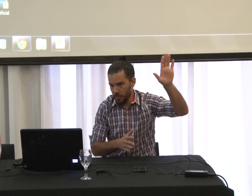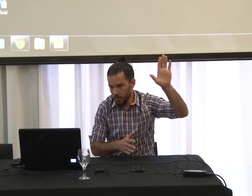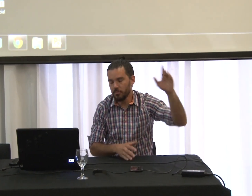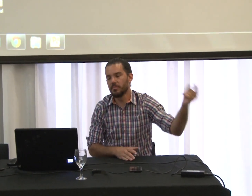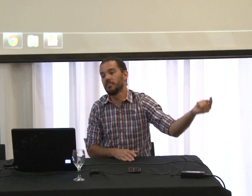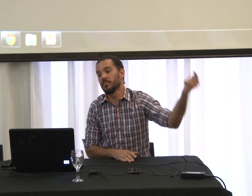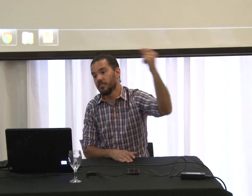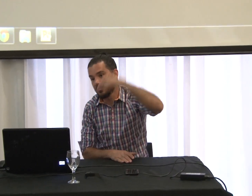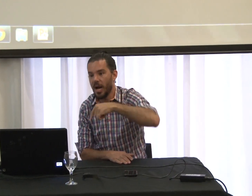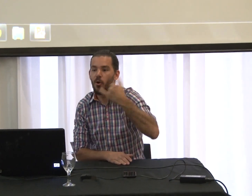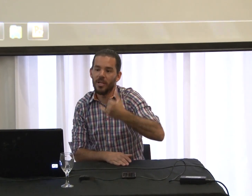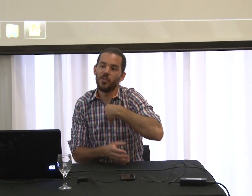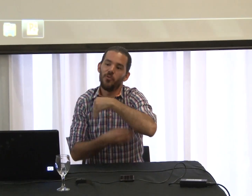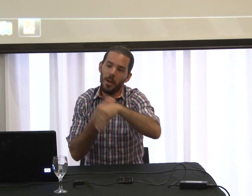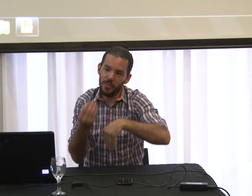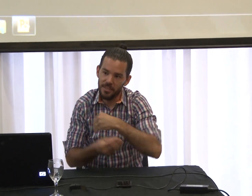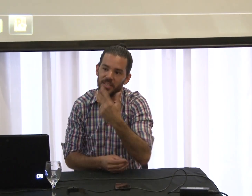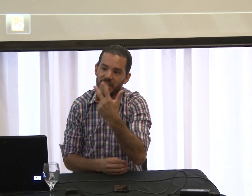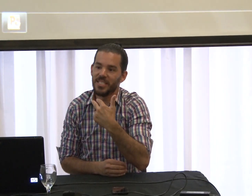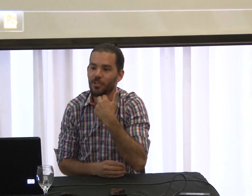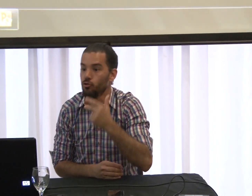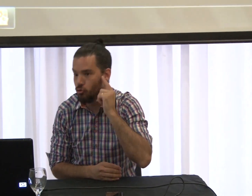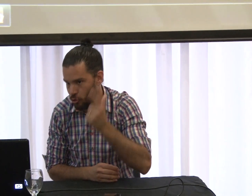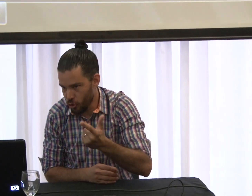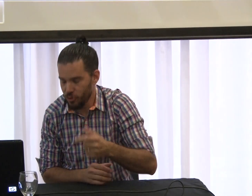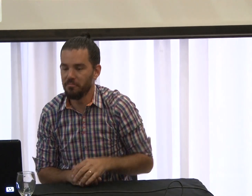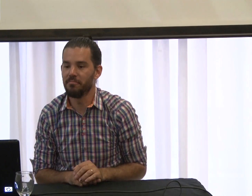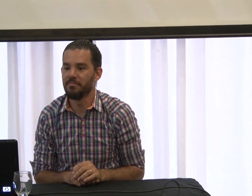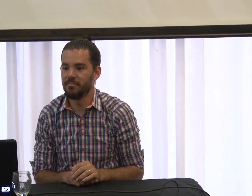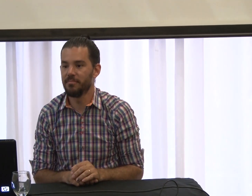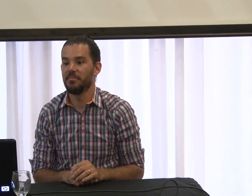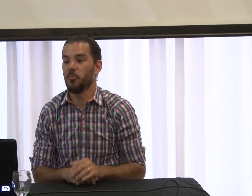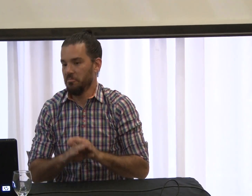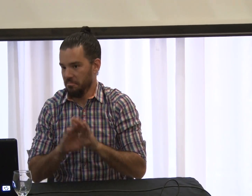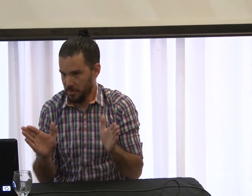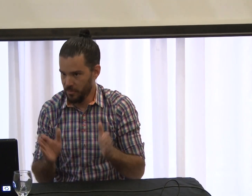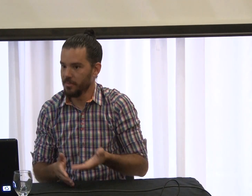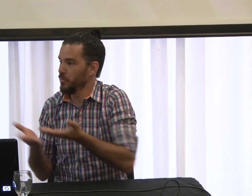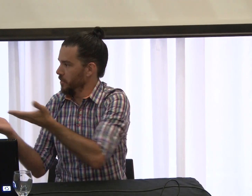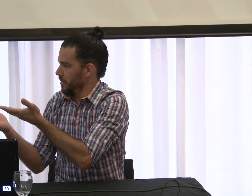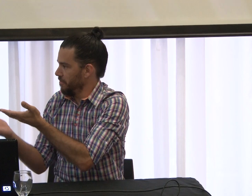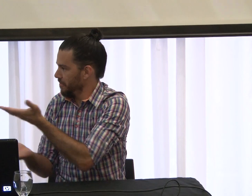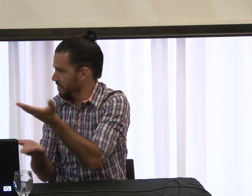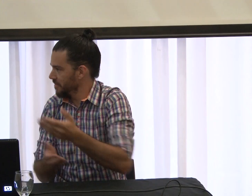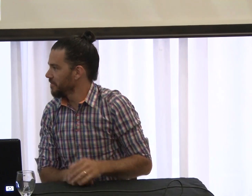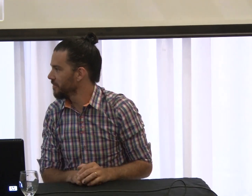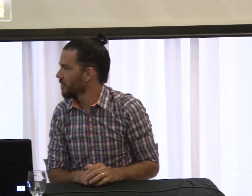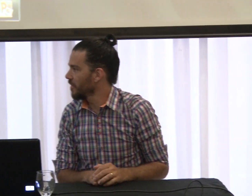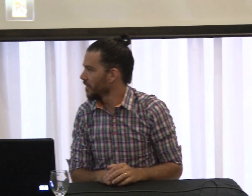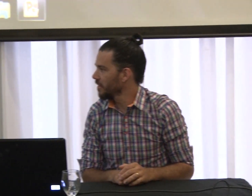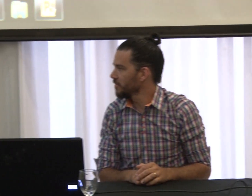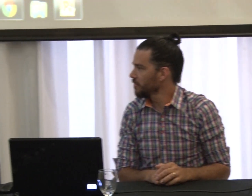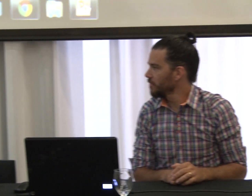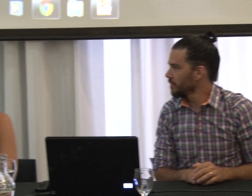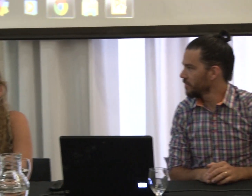Viví 7 años en Barcelona y vine acá con mi familia, que tengo 3 hijos sordos. Y bueno, ahora se va a presentar ella. Me